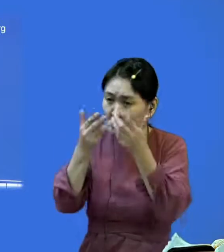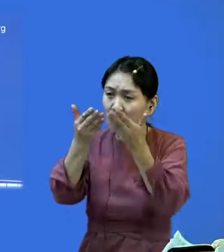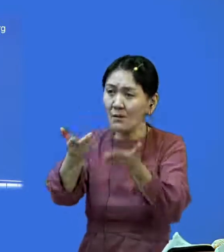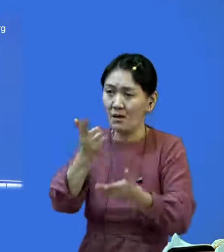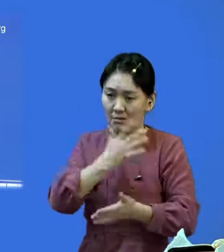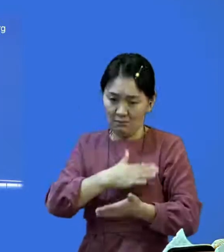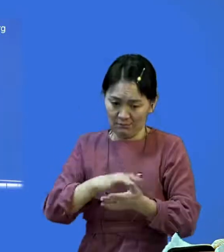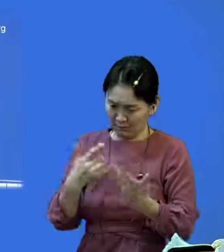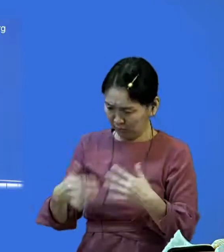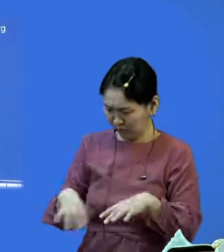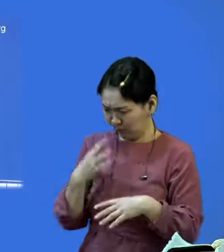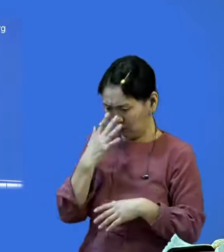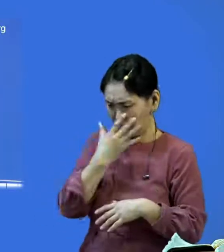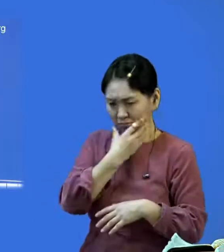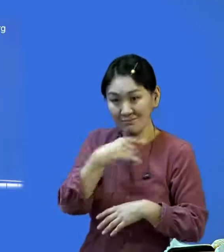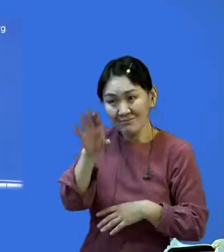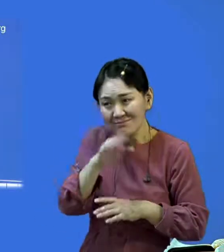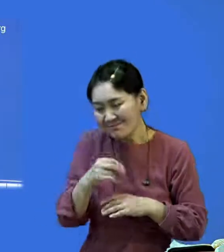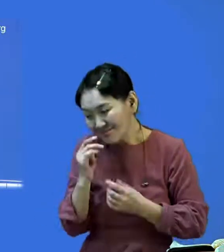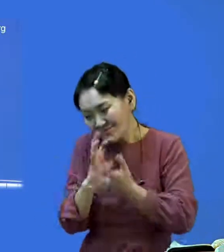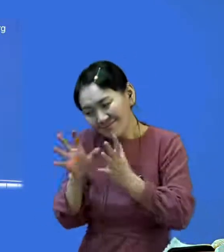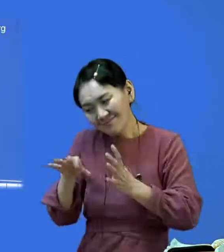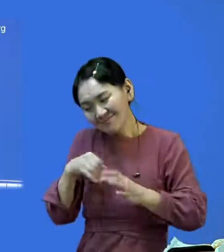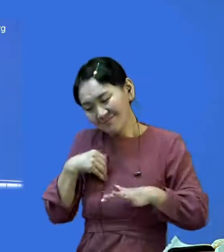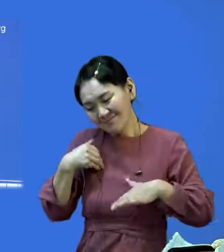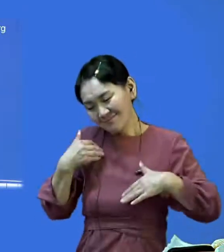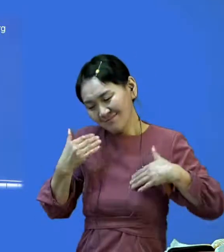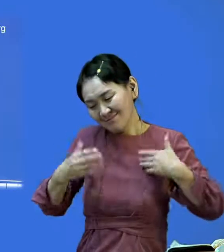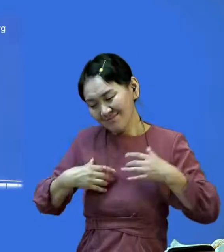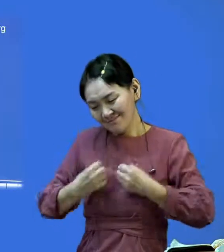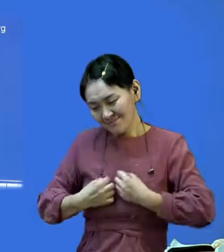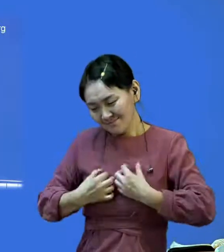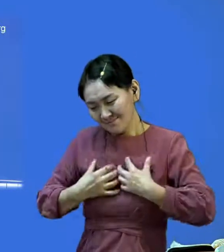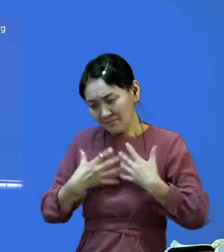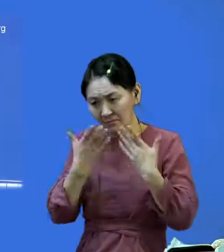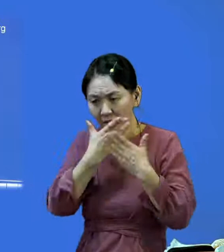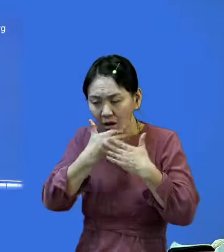вэ? Бид бүхнийг баяртай байлгах гэж.